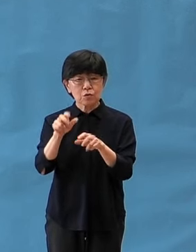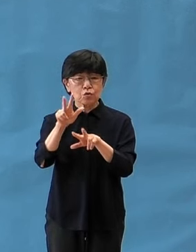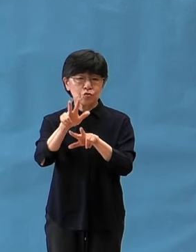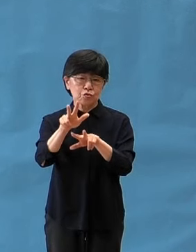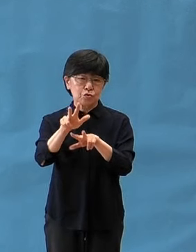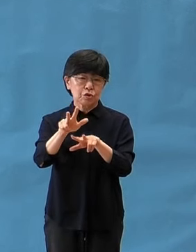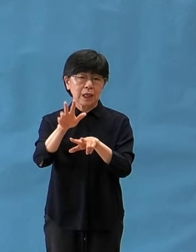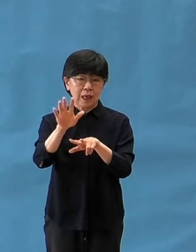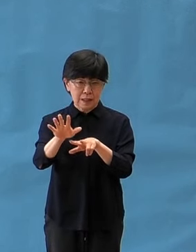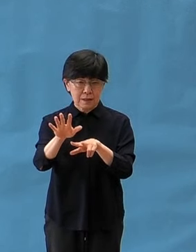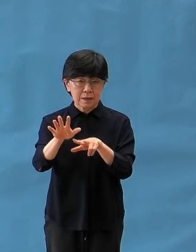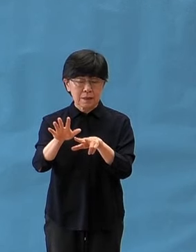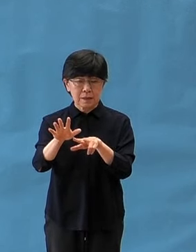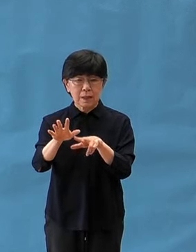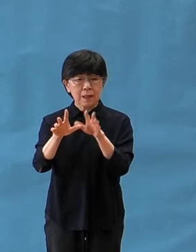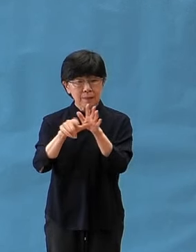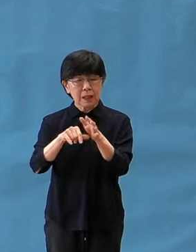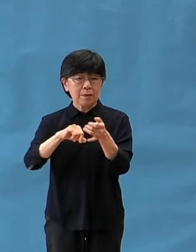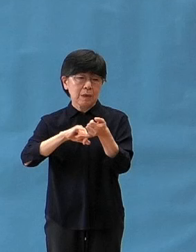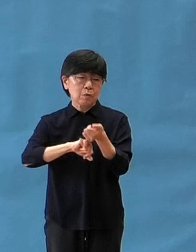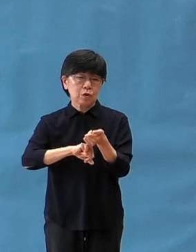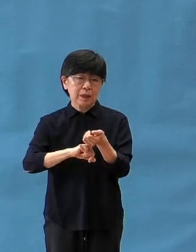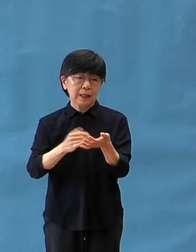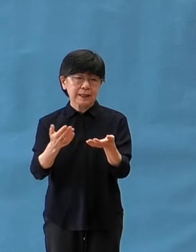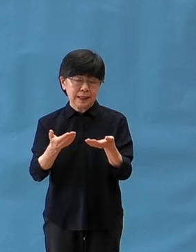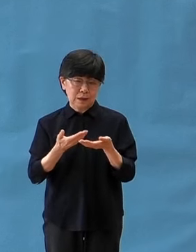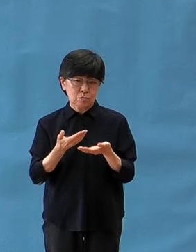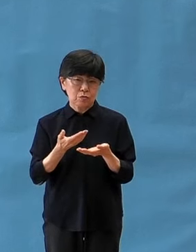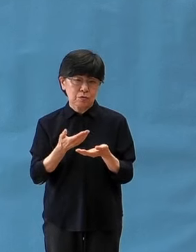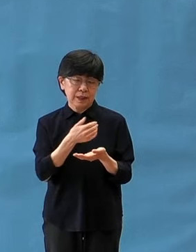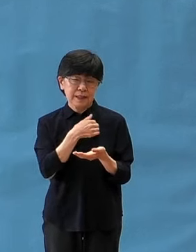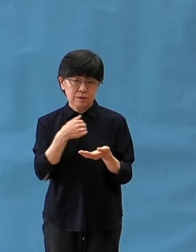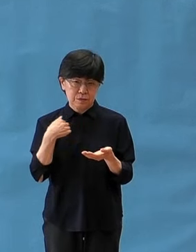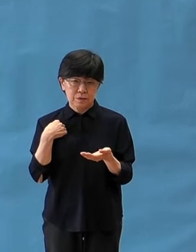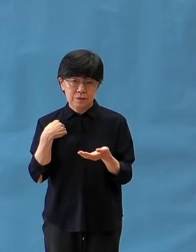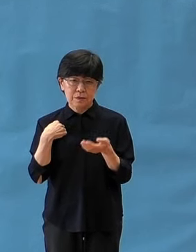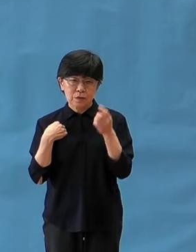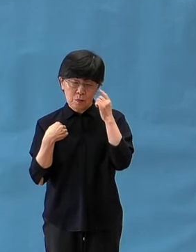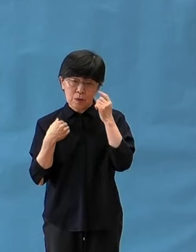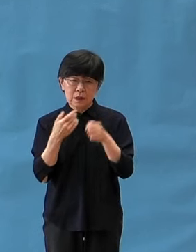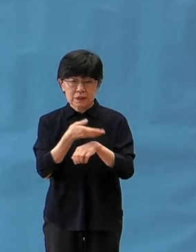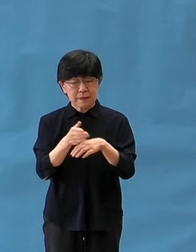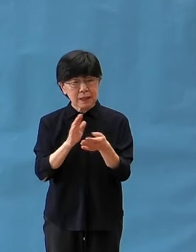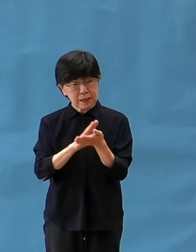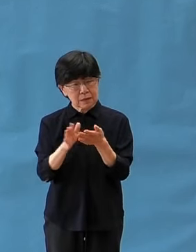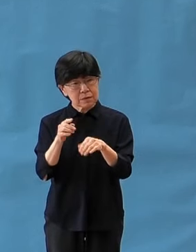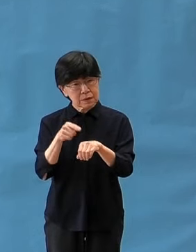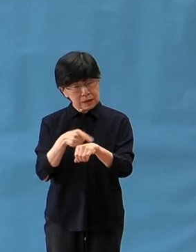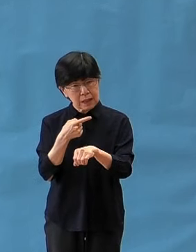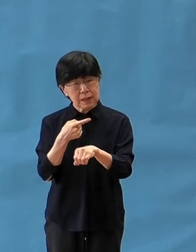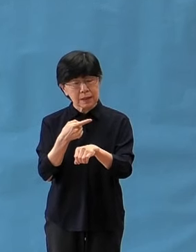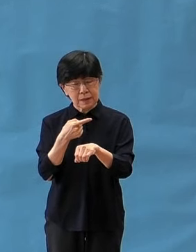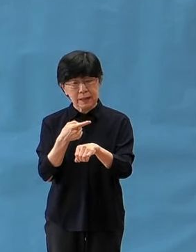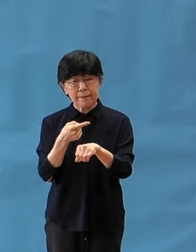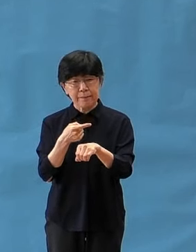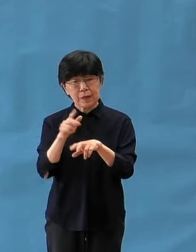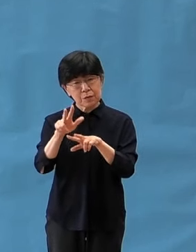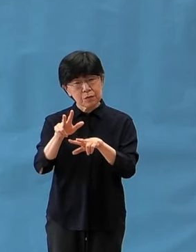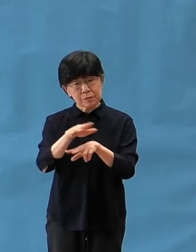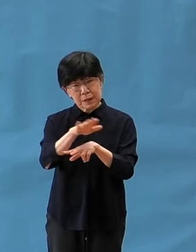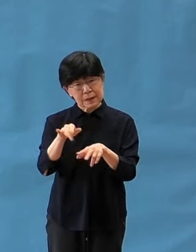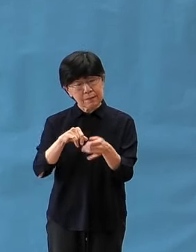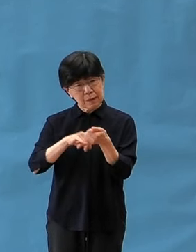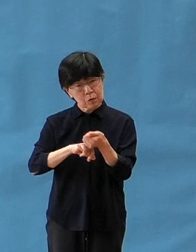はできるだけ守っていただくというのが、あの県民性としてあると思いますので、まあ、それはそれで効果があるんだというふうに思っております